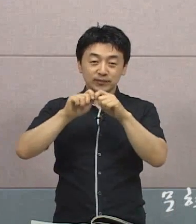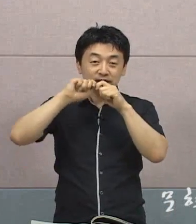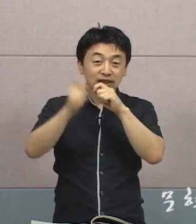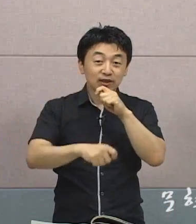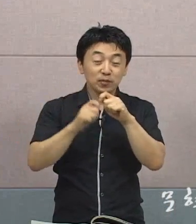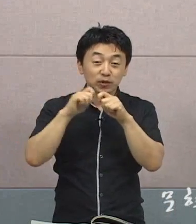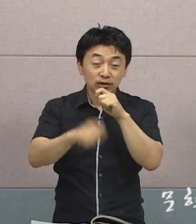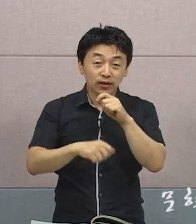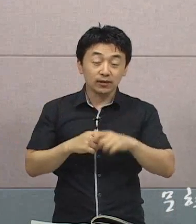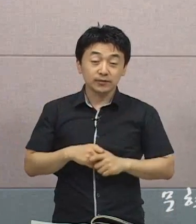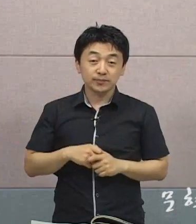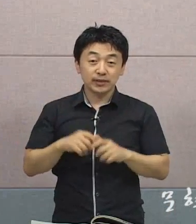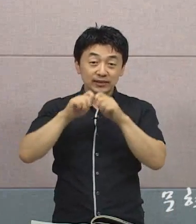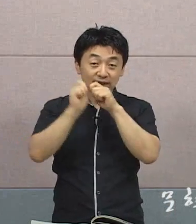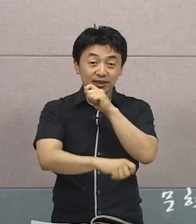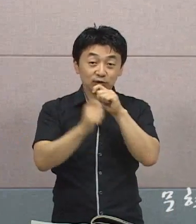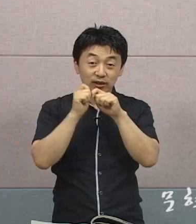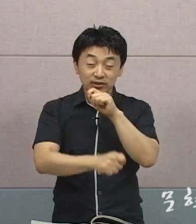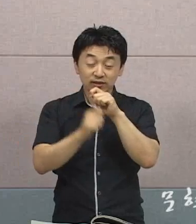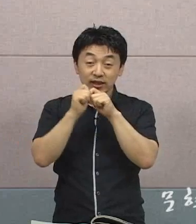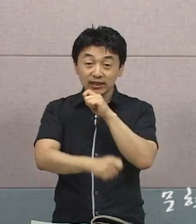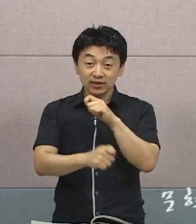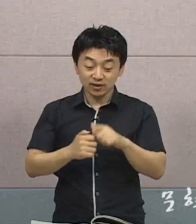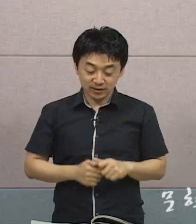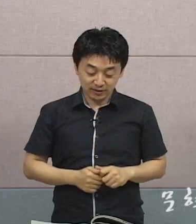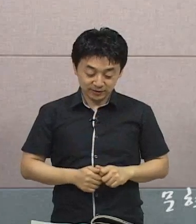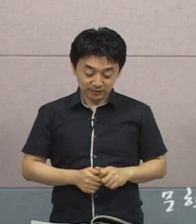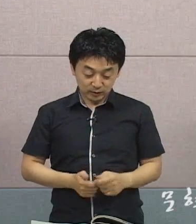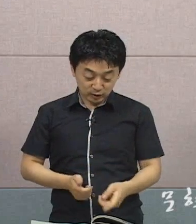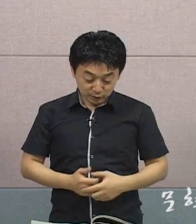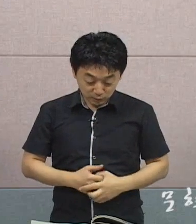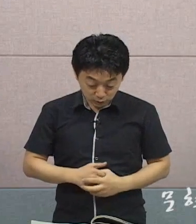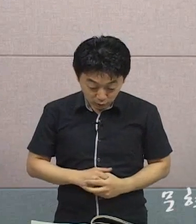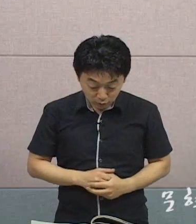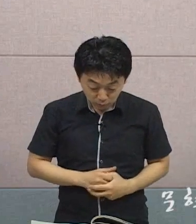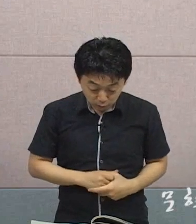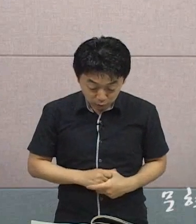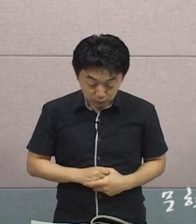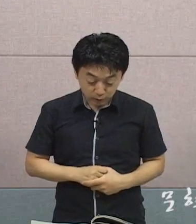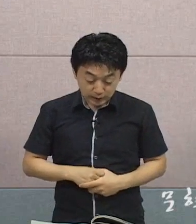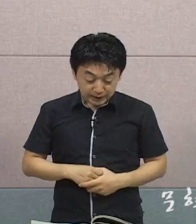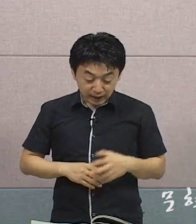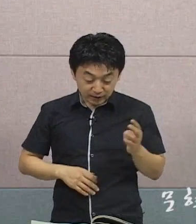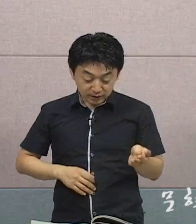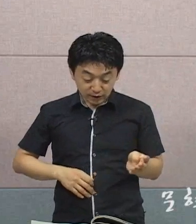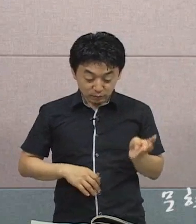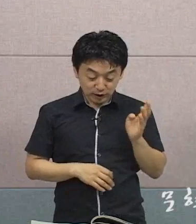그냥 이렇게 쓰면 뭐죠? 사기라는 수화 이렇게 쓰죠. 사기, 그쵸? 근데 지금 여기 내용에는 뭐라고 나오냐면요, 난제다, 문제가